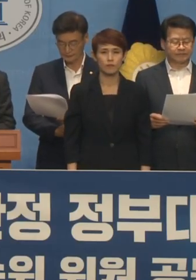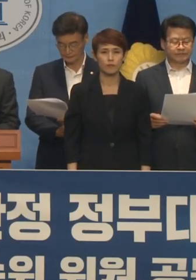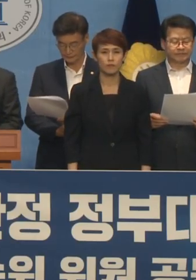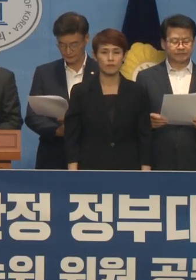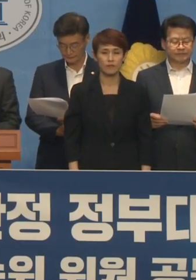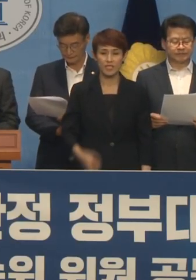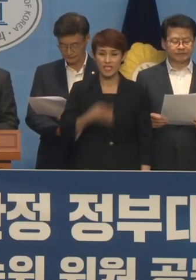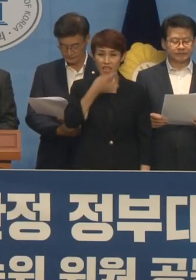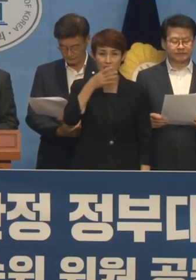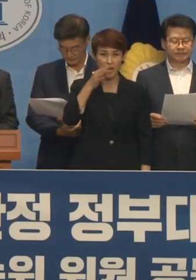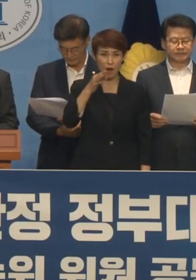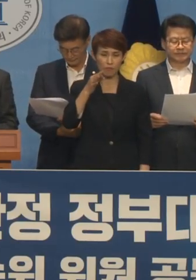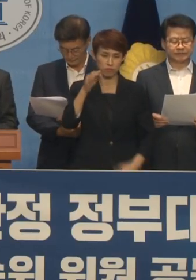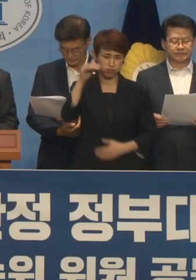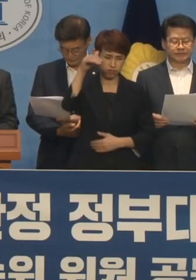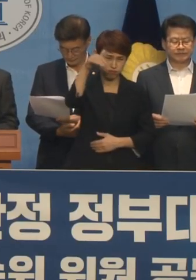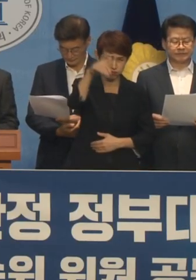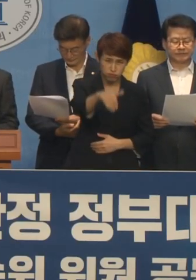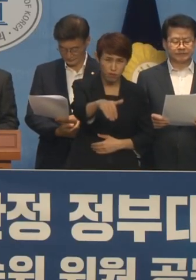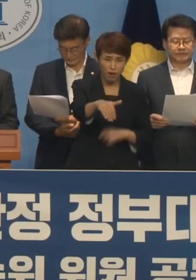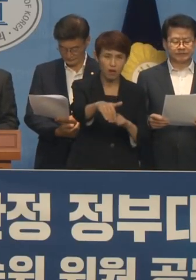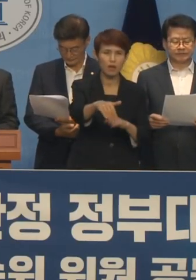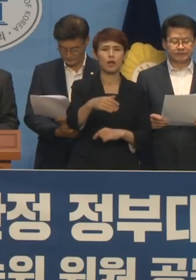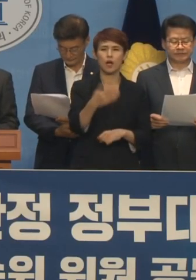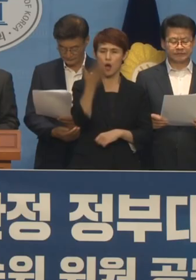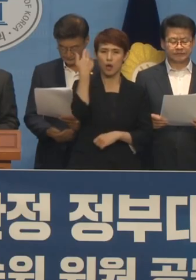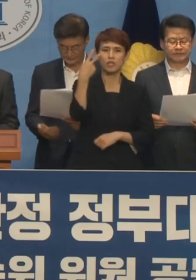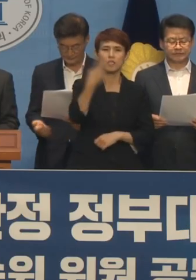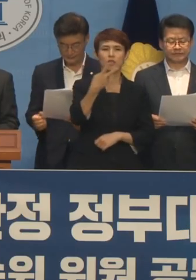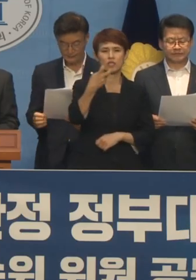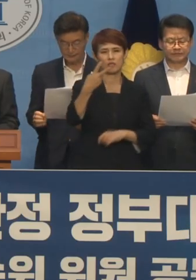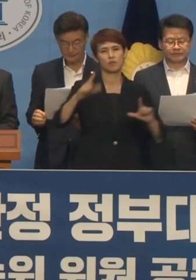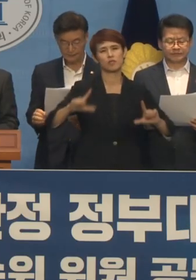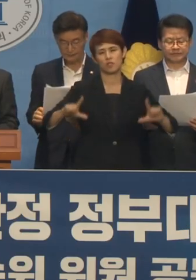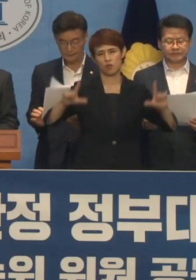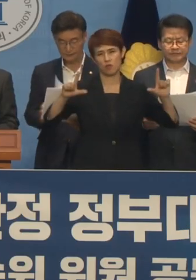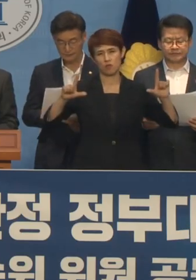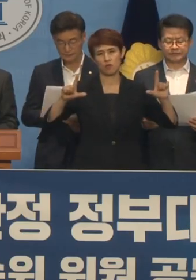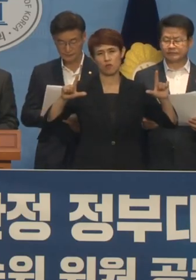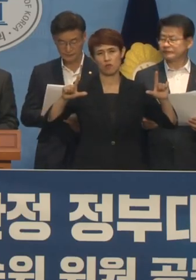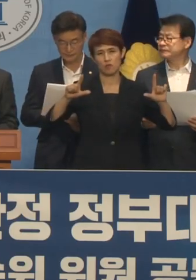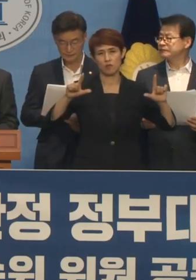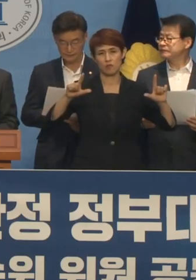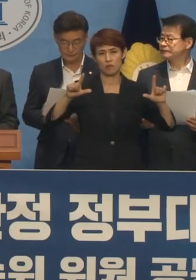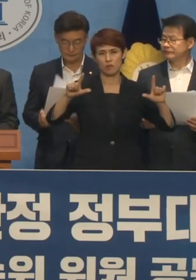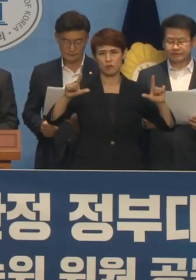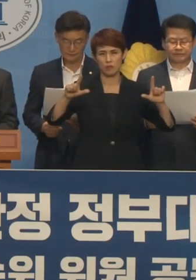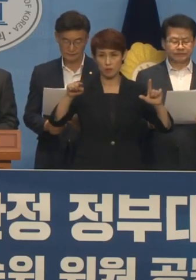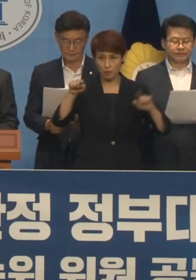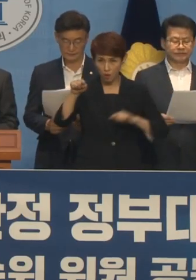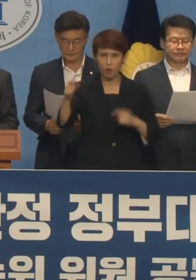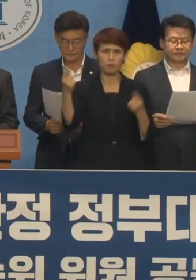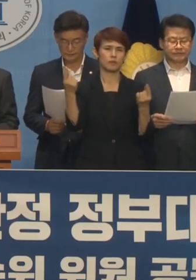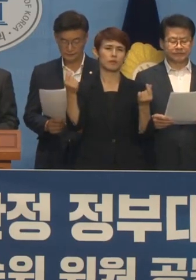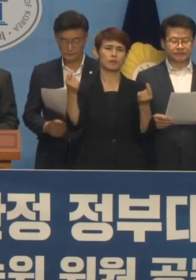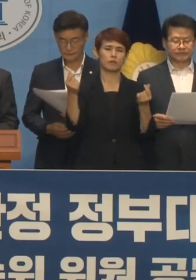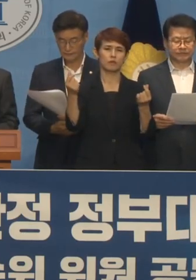이는 쌀값 파동이 일어난 2022년 쌀값 하락 추세와